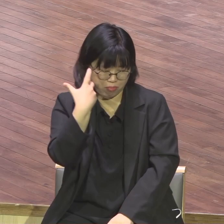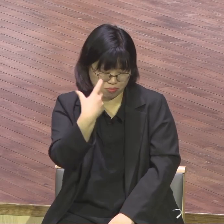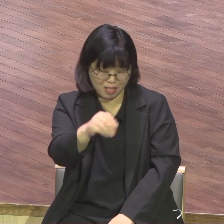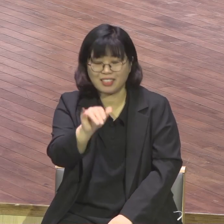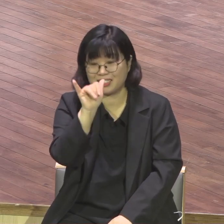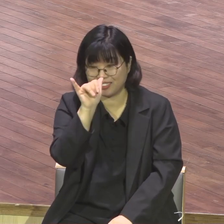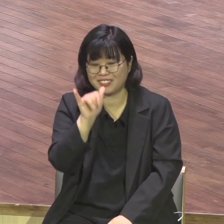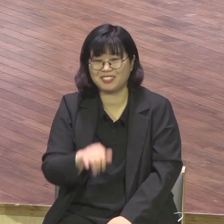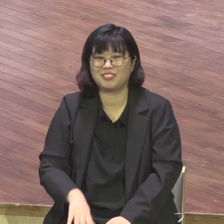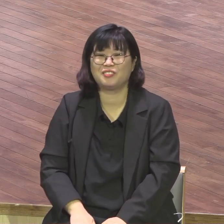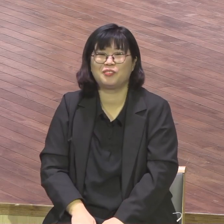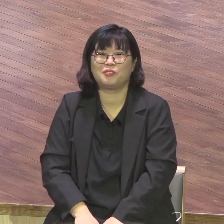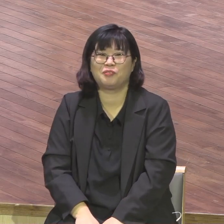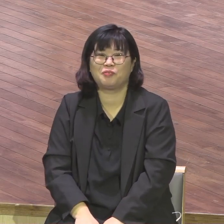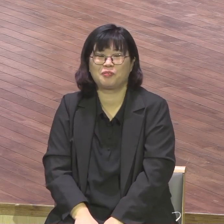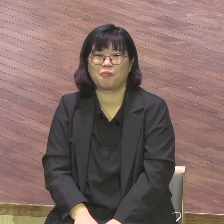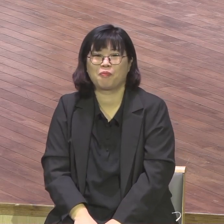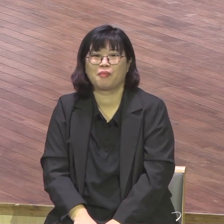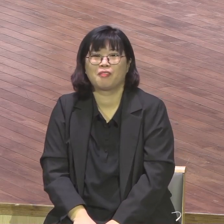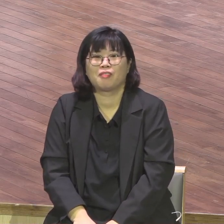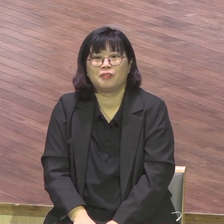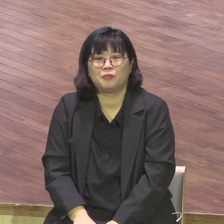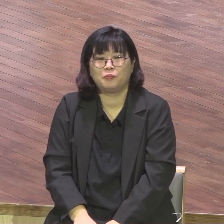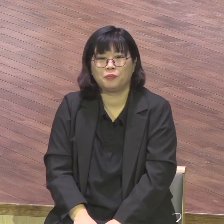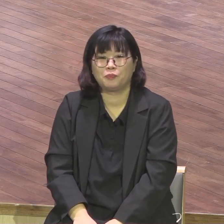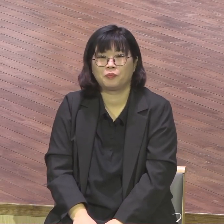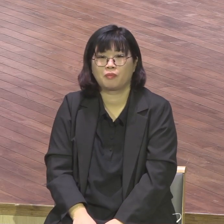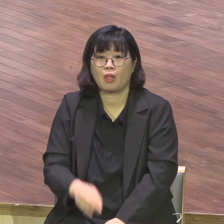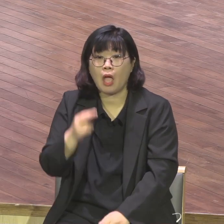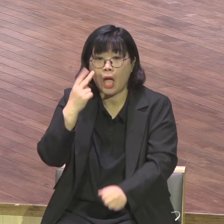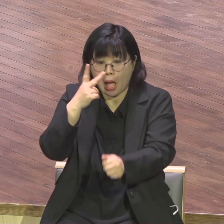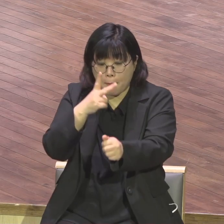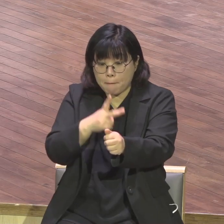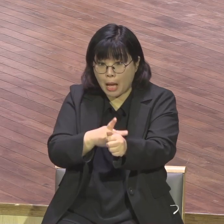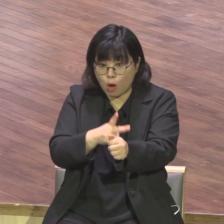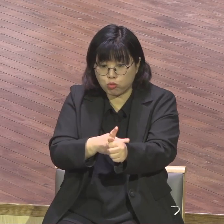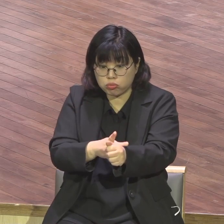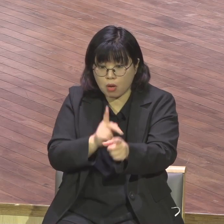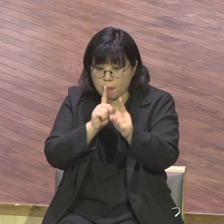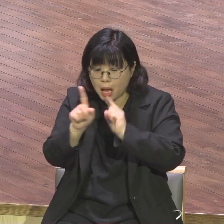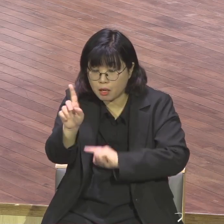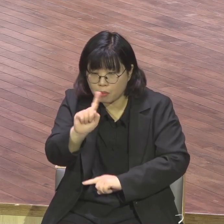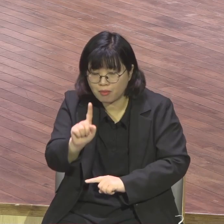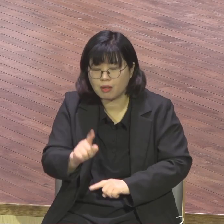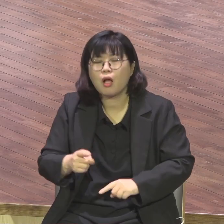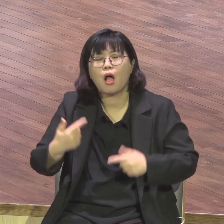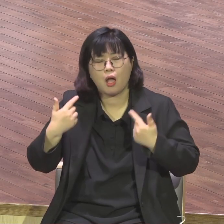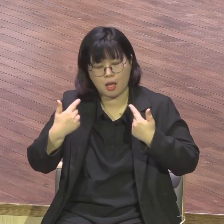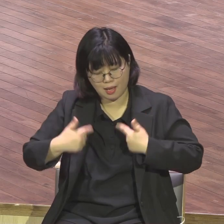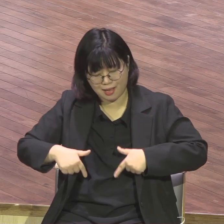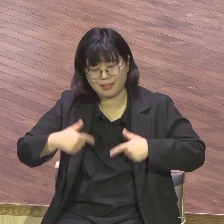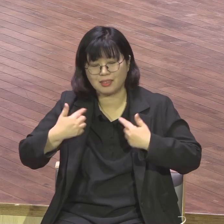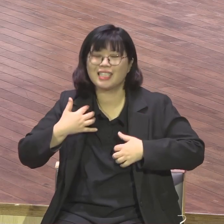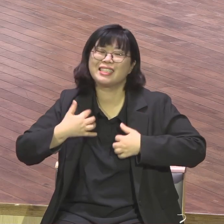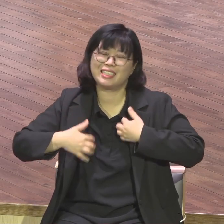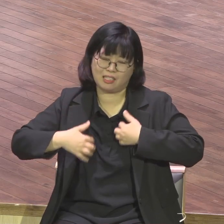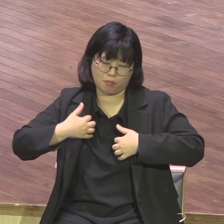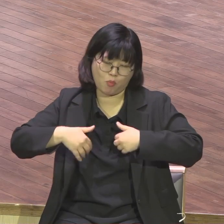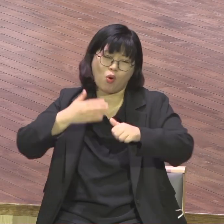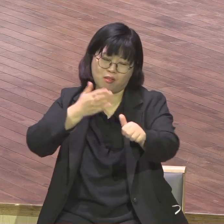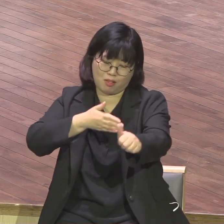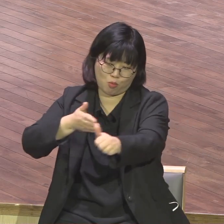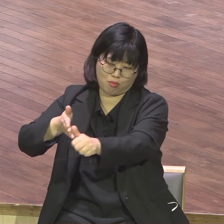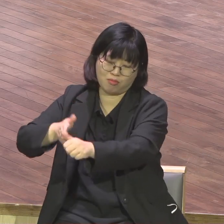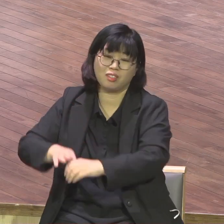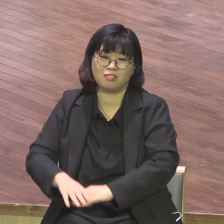여러분 성경 말씀대로 바울이 강조했습니다. 항상 기뻐해라. 어떤 이유도 어떤 변명도 필요